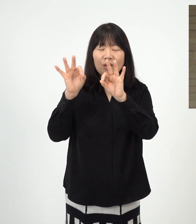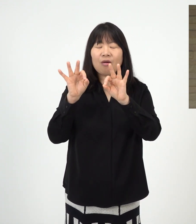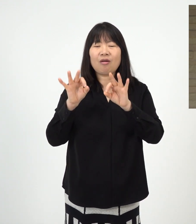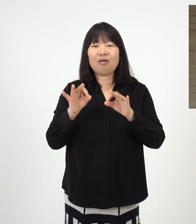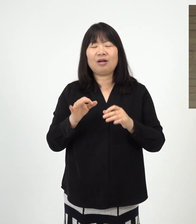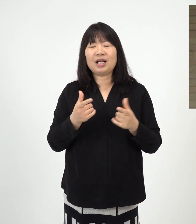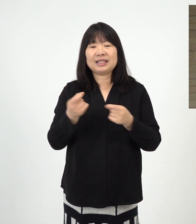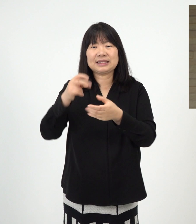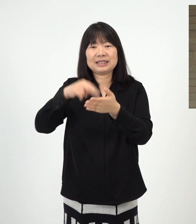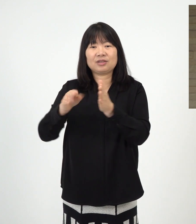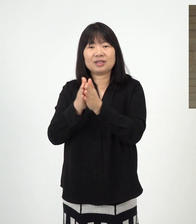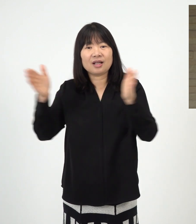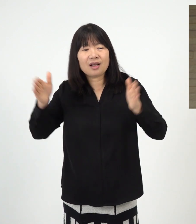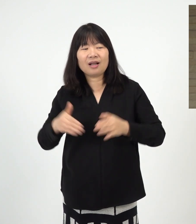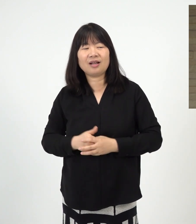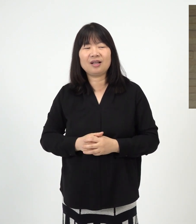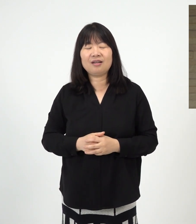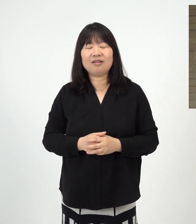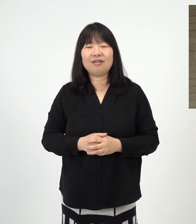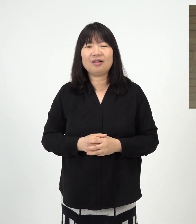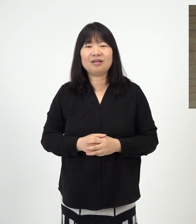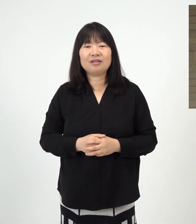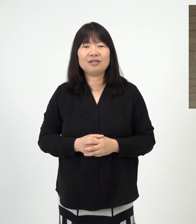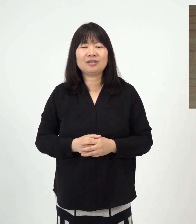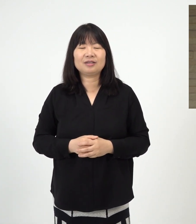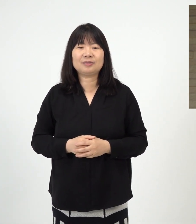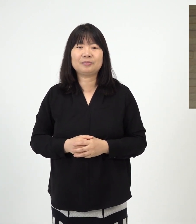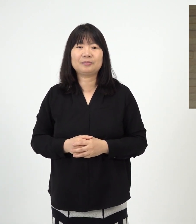읽어볼까요? 시작.